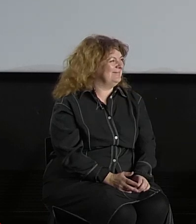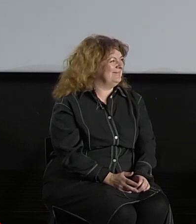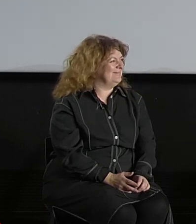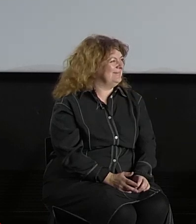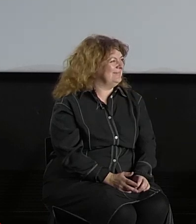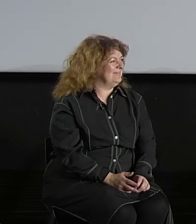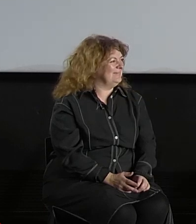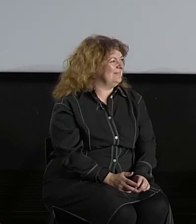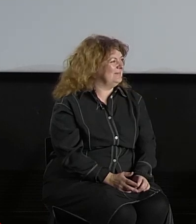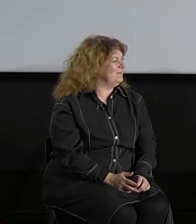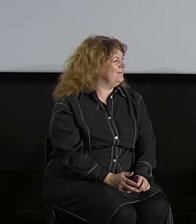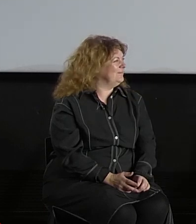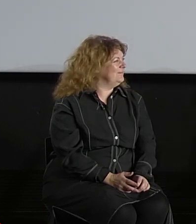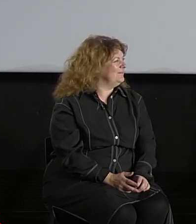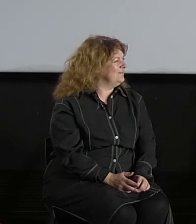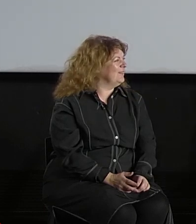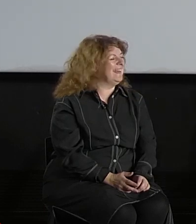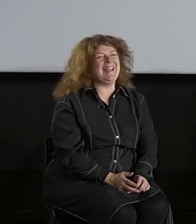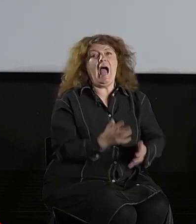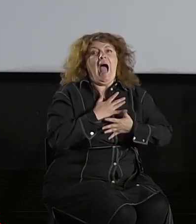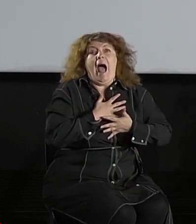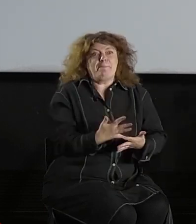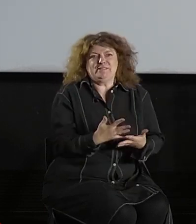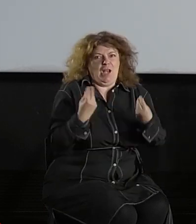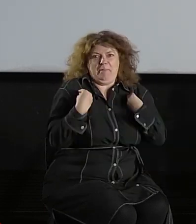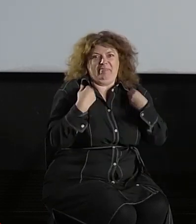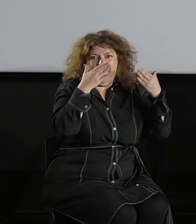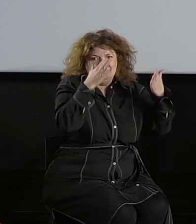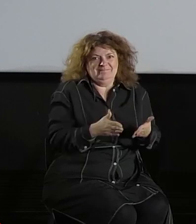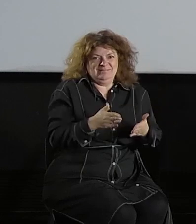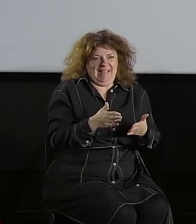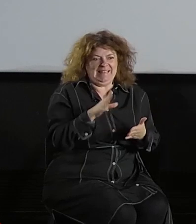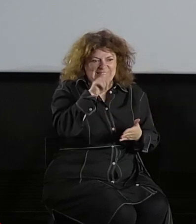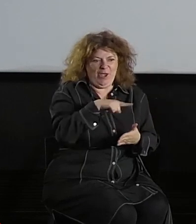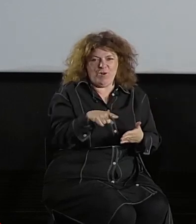bueno apasionante Igualmente no la vida de esta gente